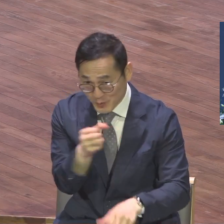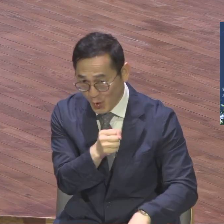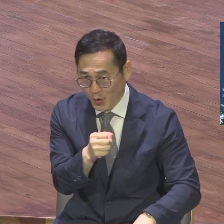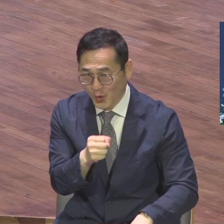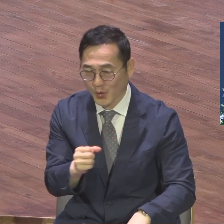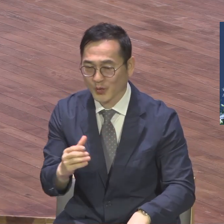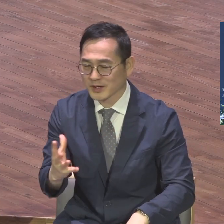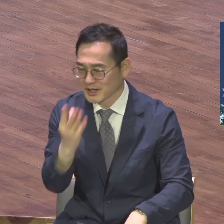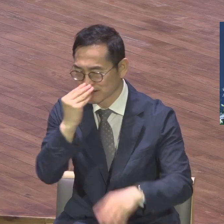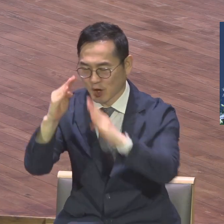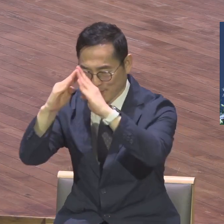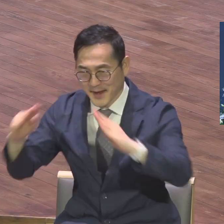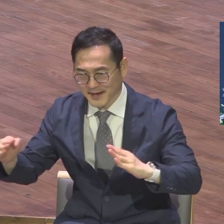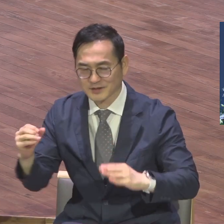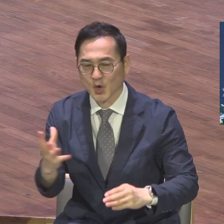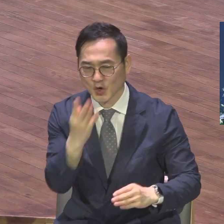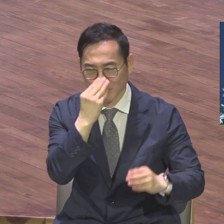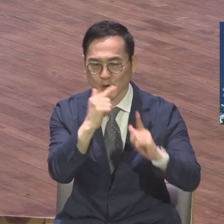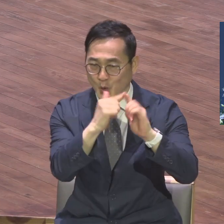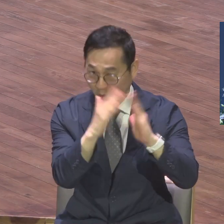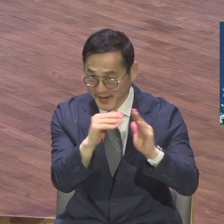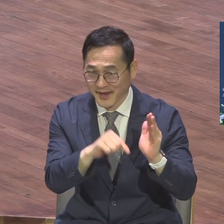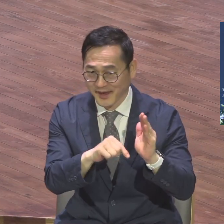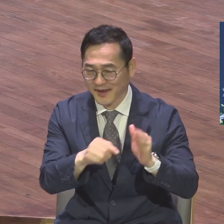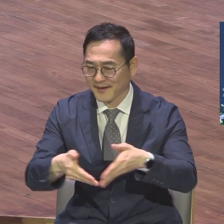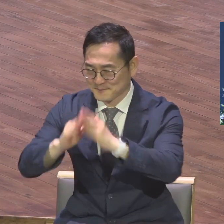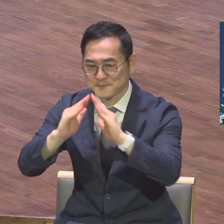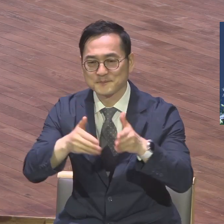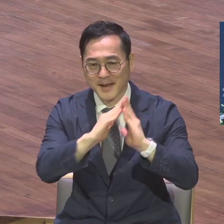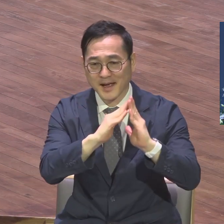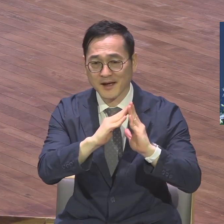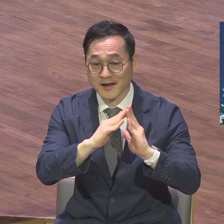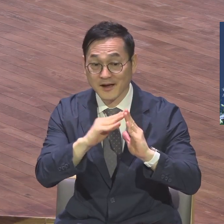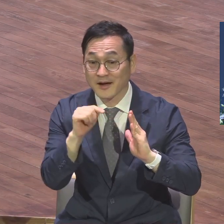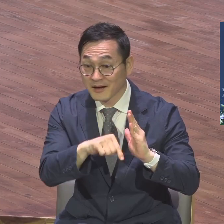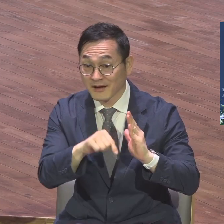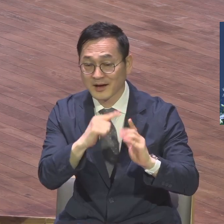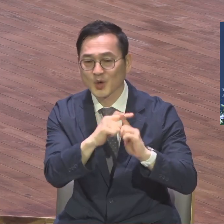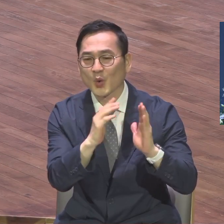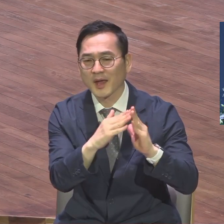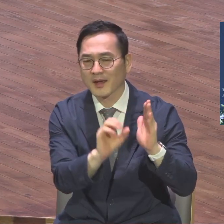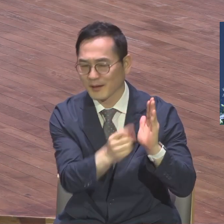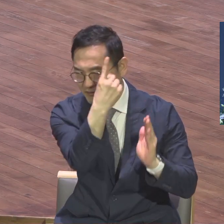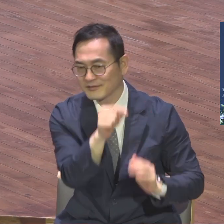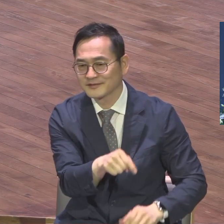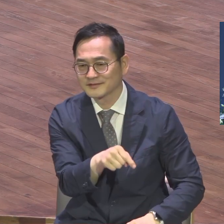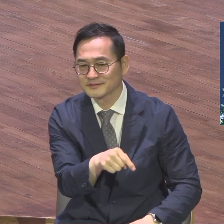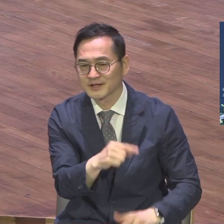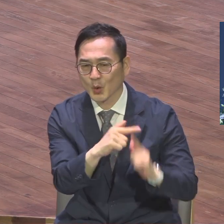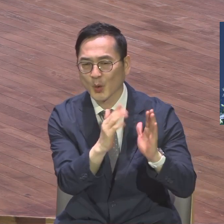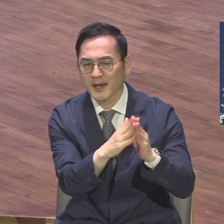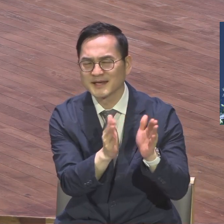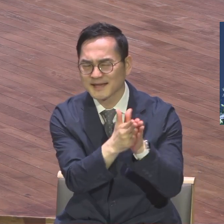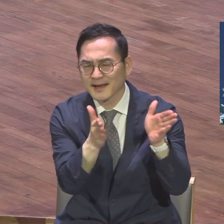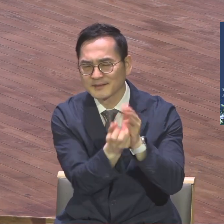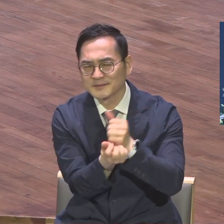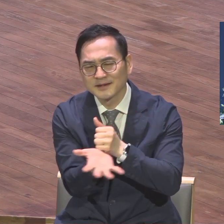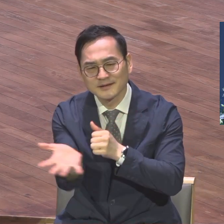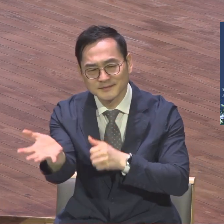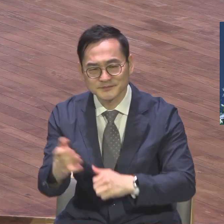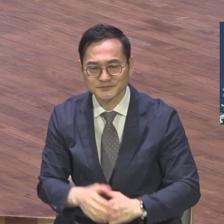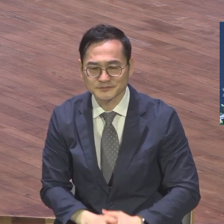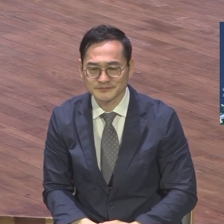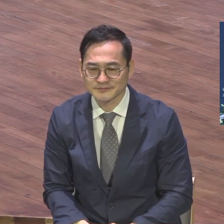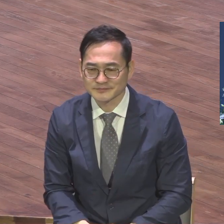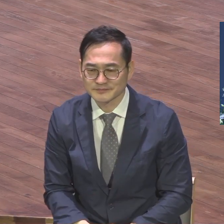세워졌는데 지금 우리가 말하는 교회의 전신이지요. 이제는 교회지요. 성막이 성전으로 성전이